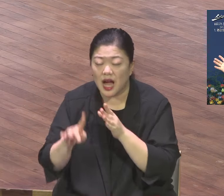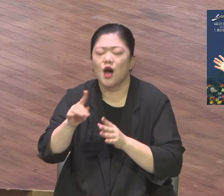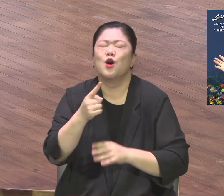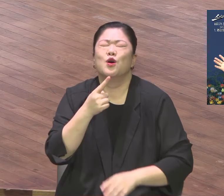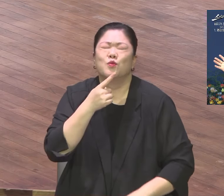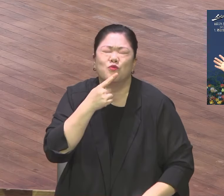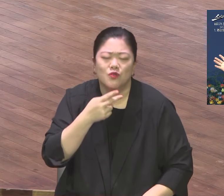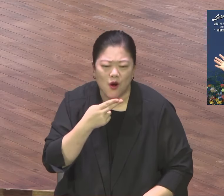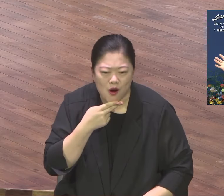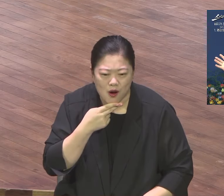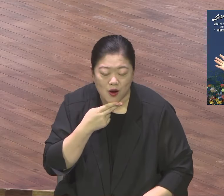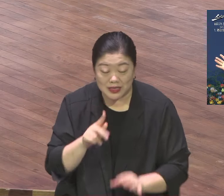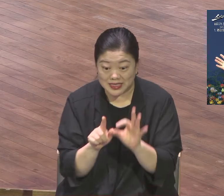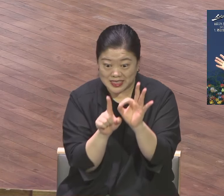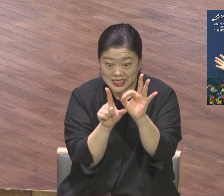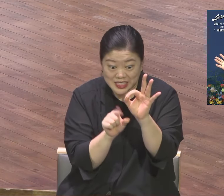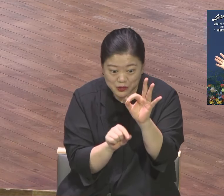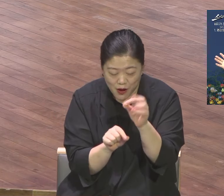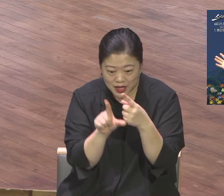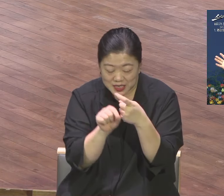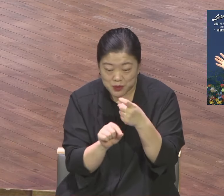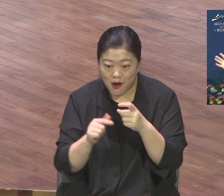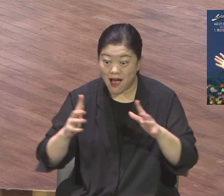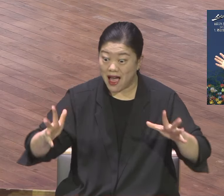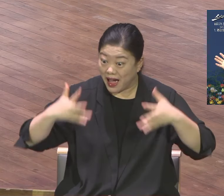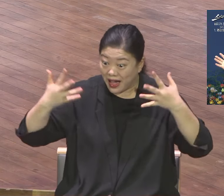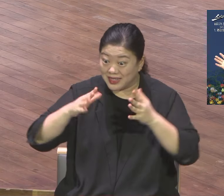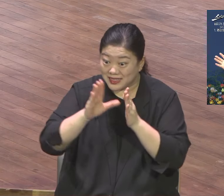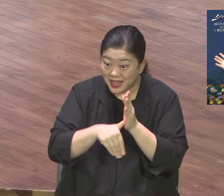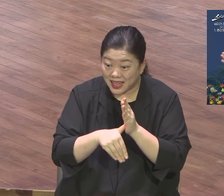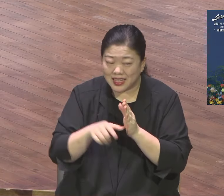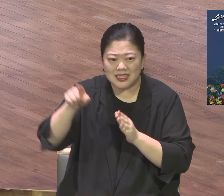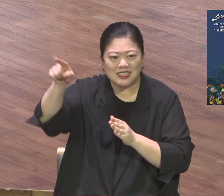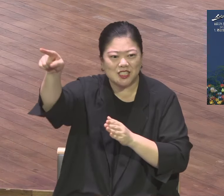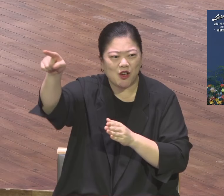갈대밭이라고. 가을이 돼가지고 갈대밭에 가서 사진도 찍고,